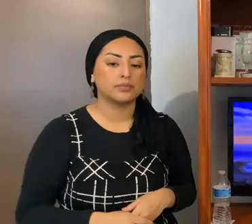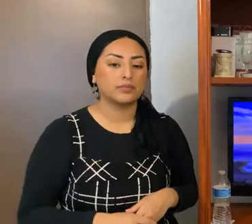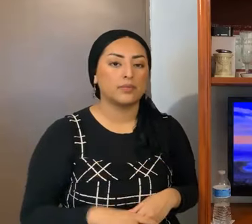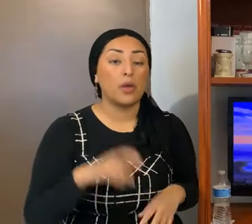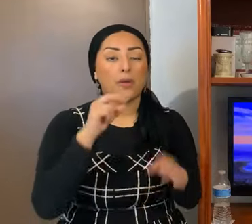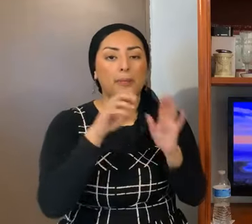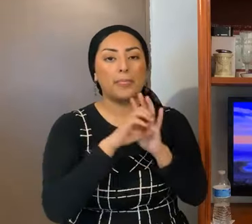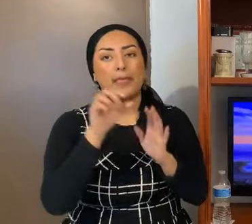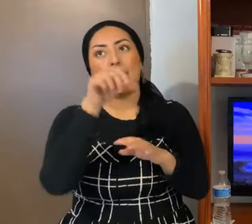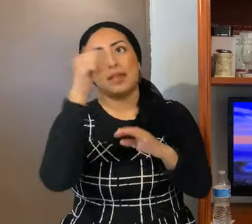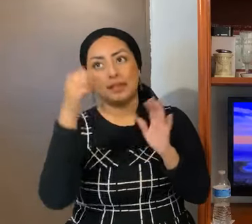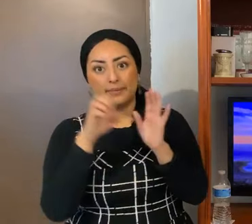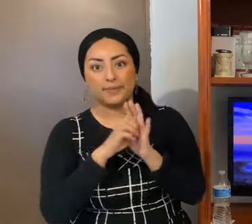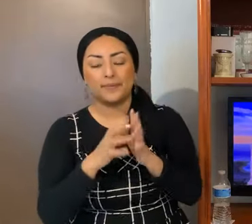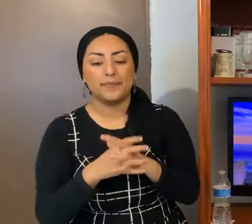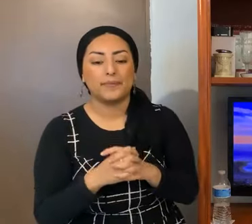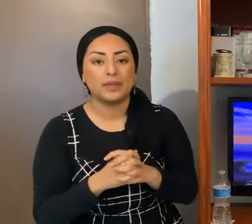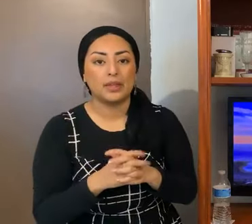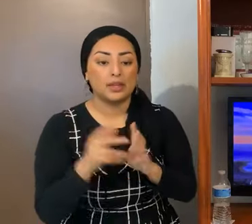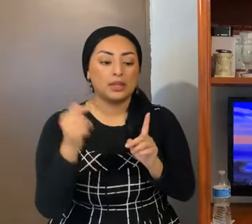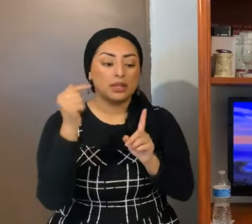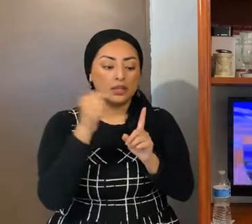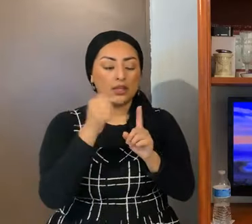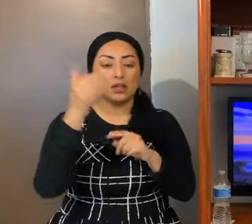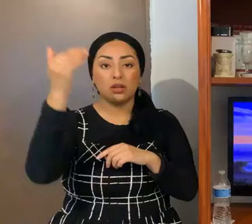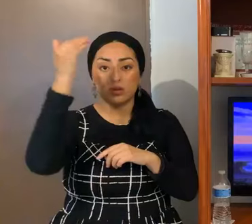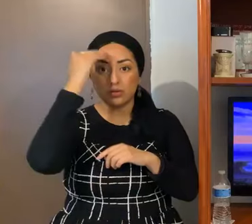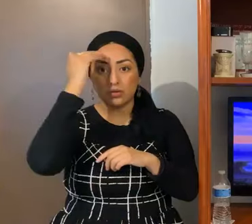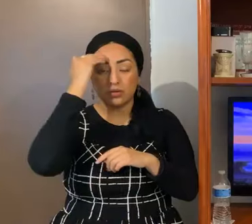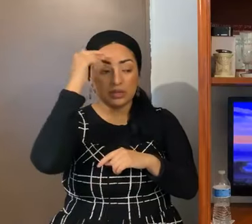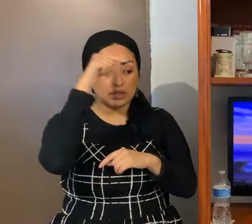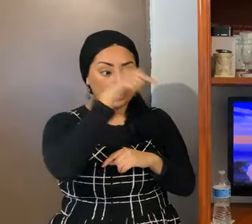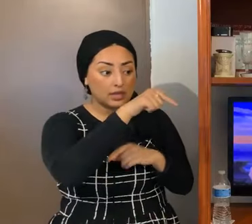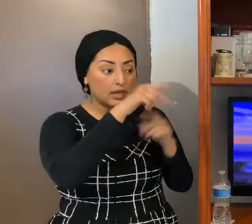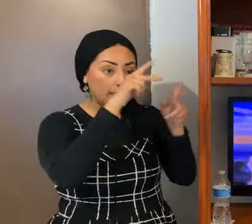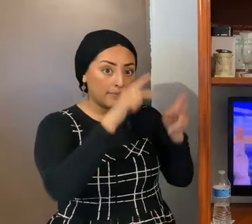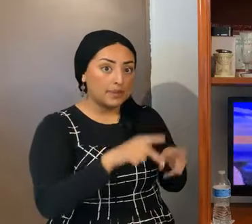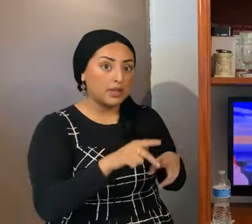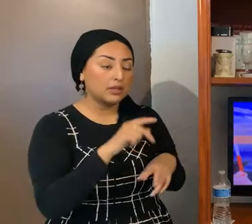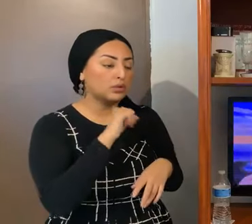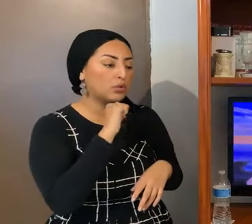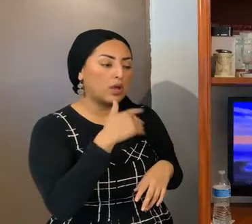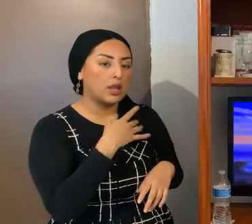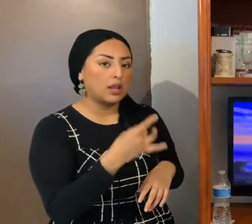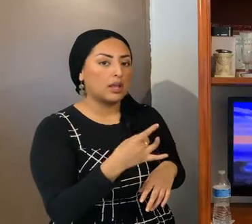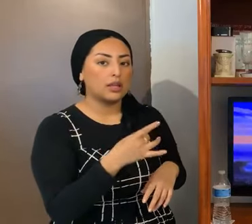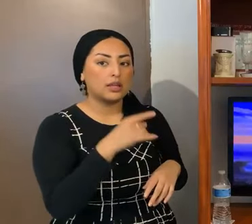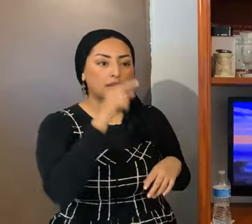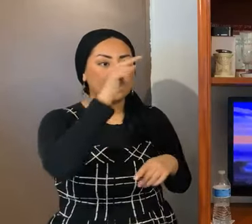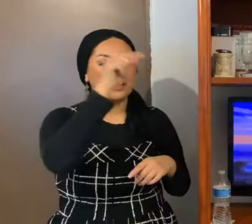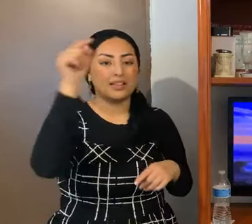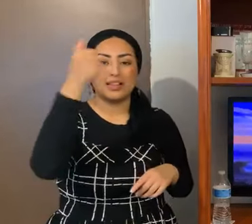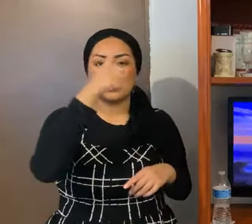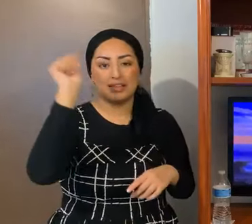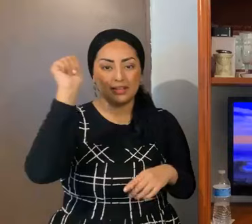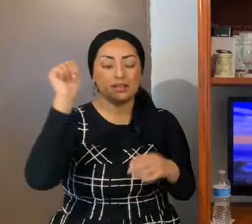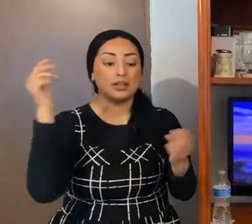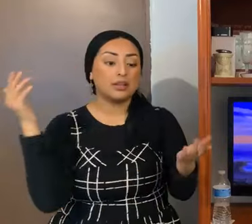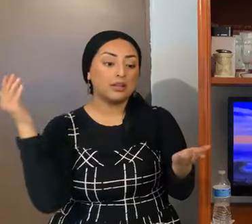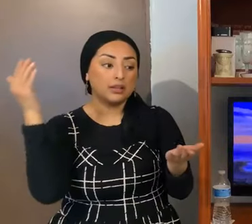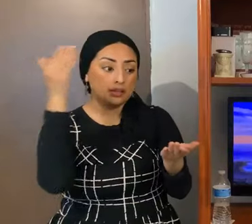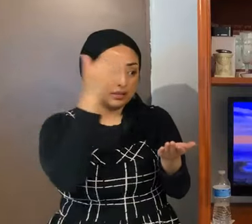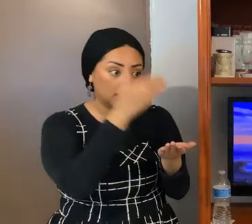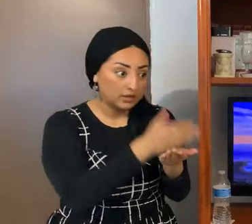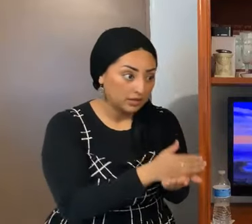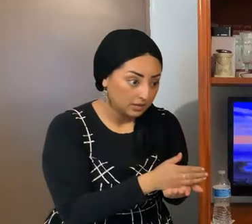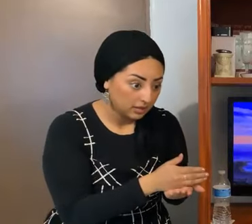otro ejemplo, él sabe que a esta persona le cae mal X persona. Entonces llega y